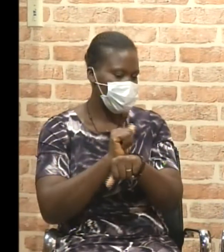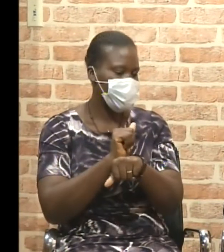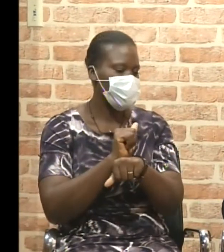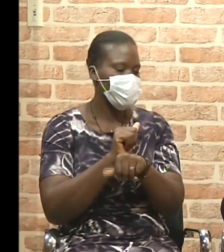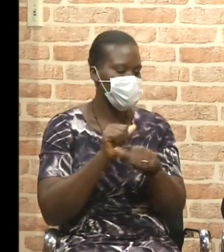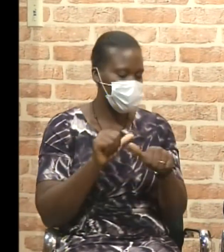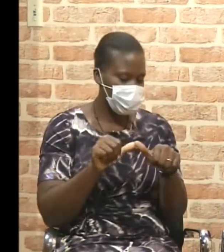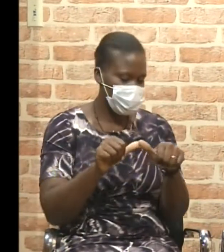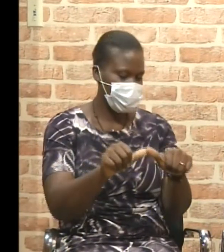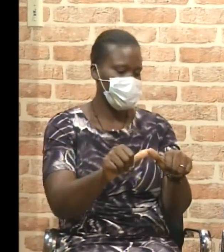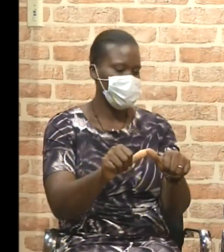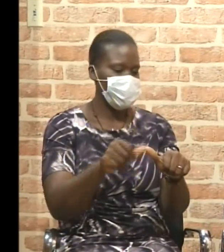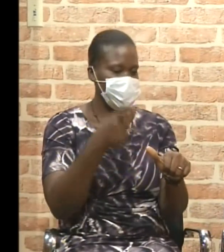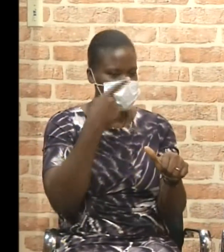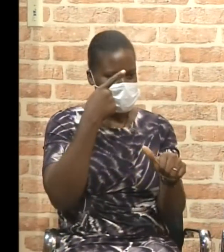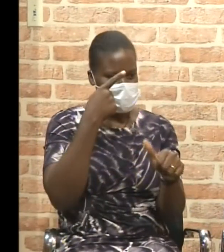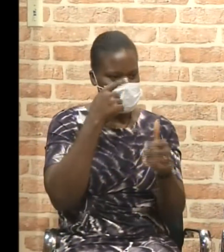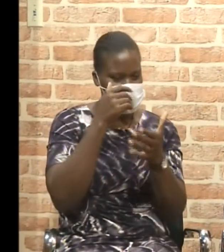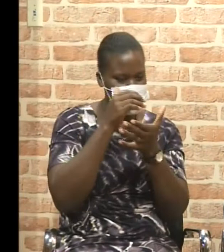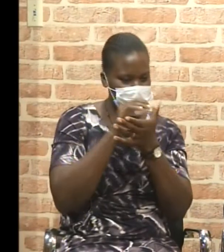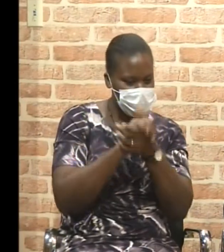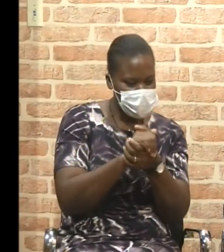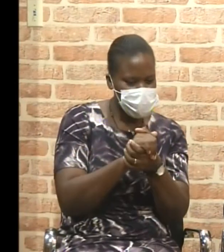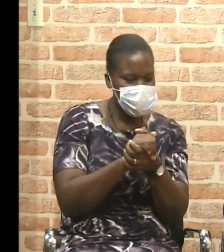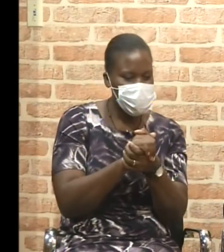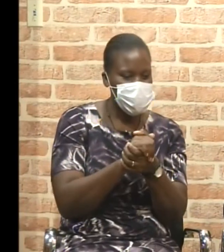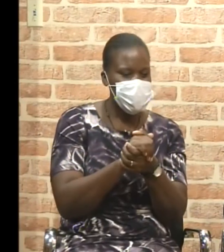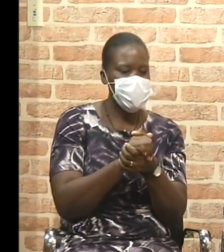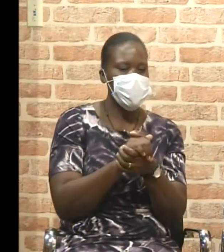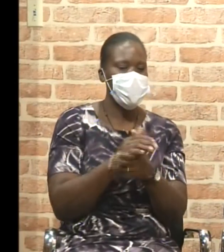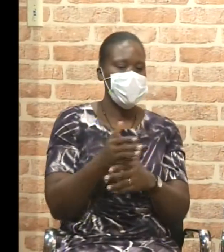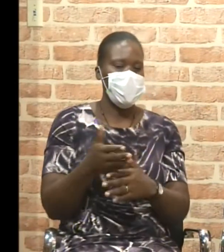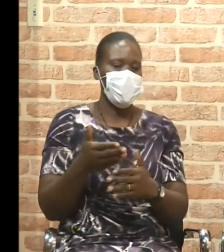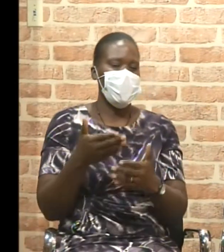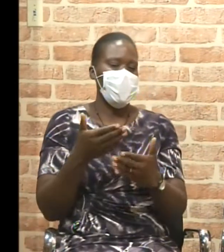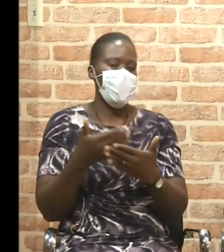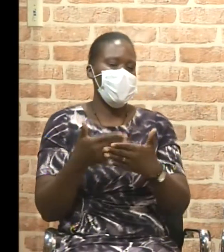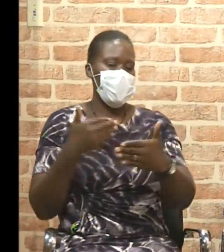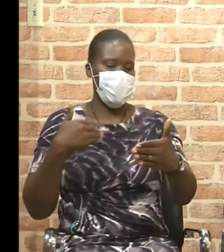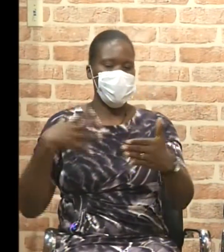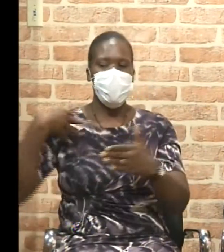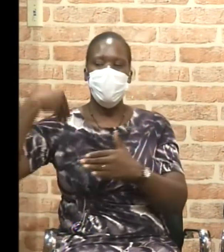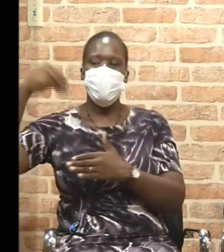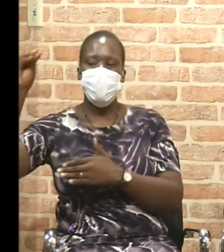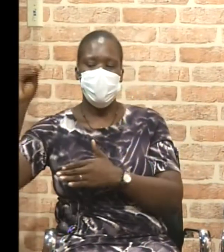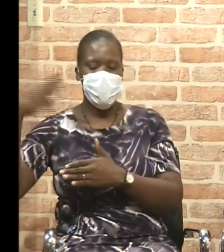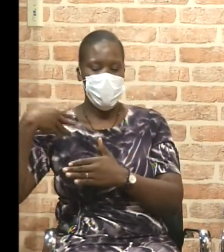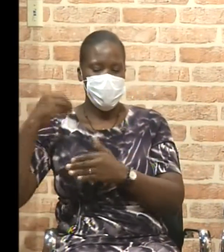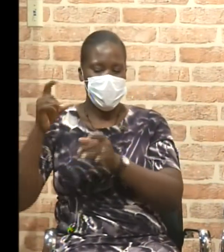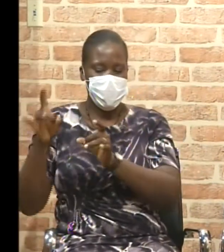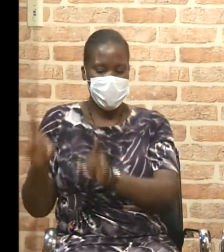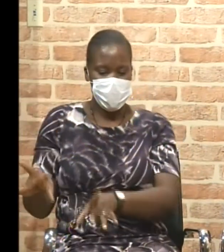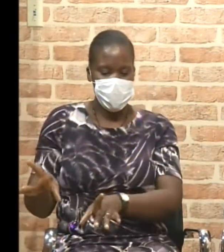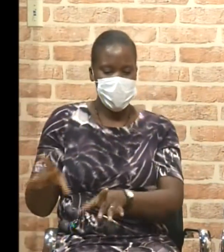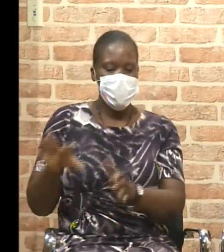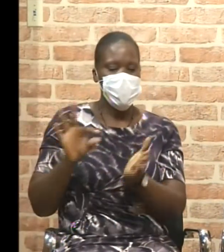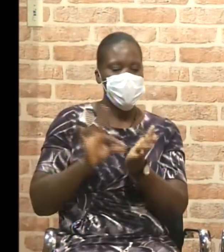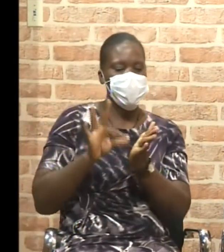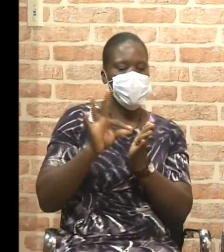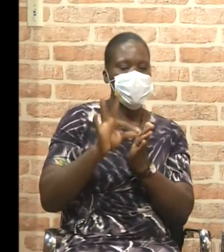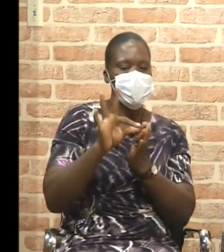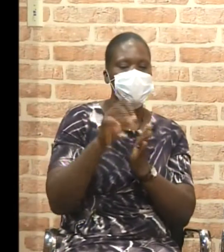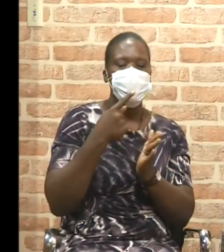faire, c'est assurer nous au moins, avant que je sois capable de compter pour me dire mes quantités d'institutions